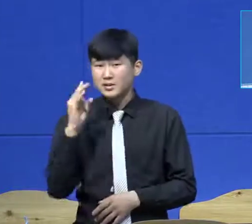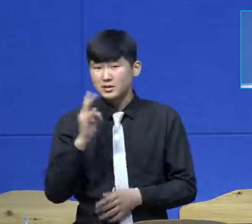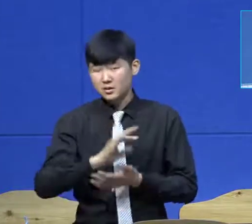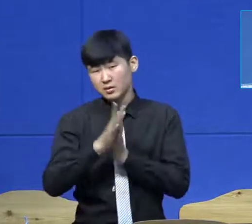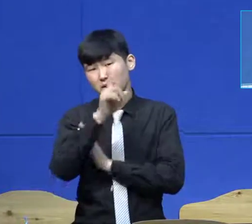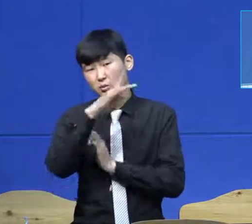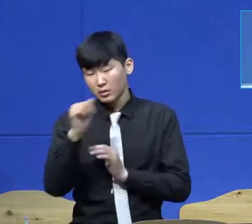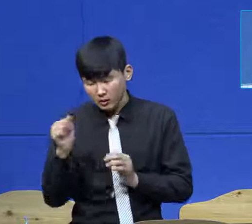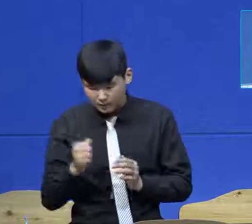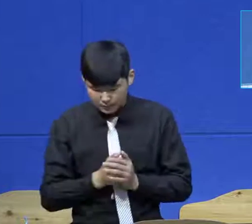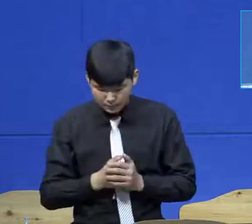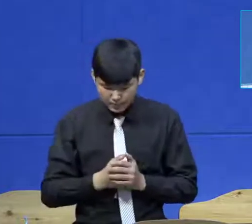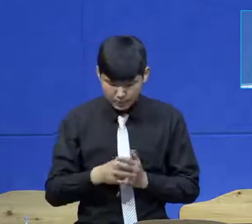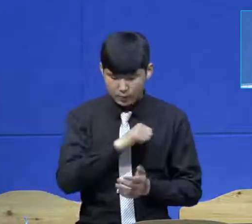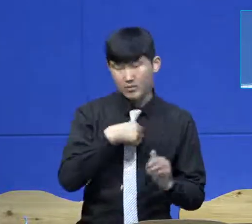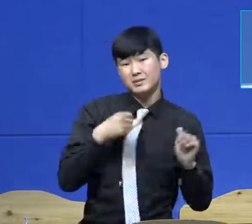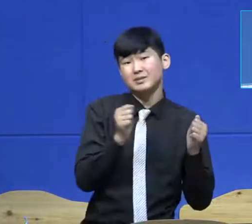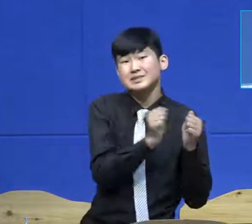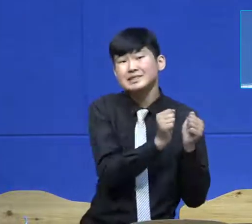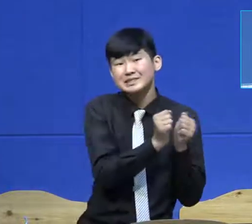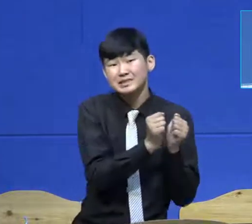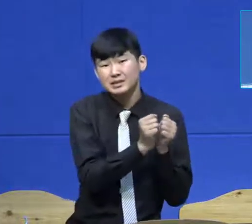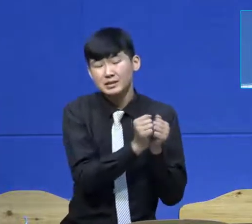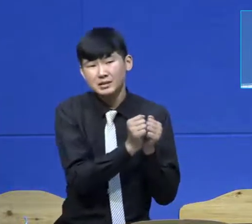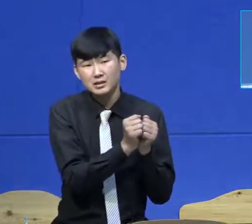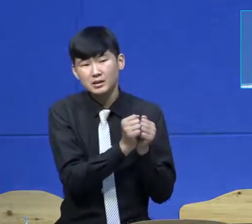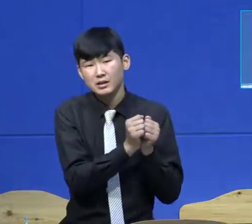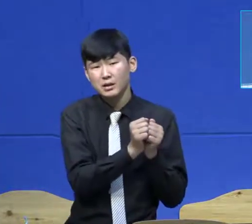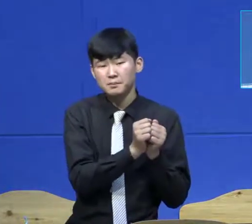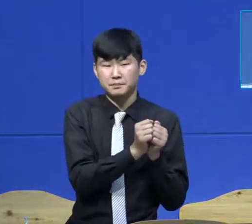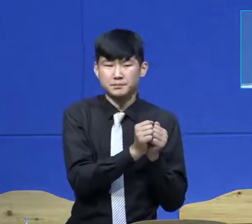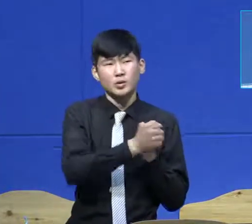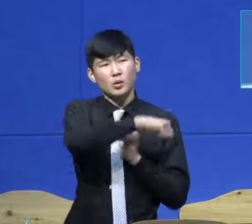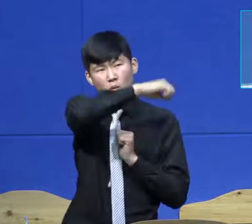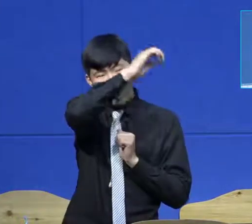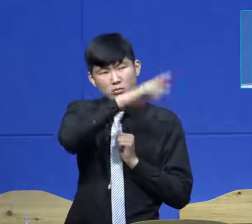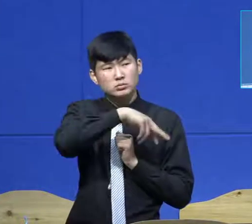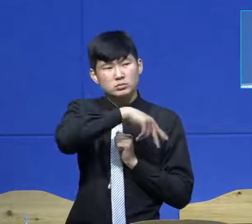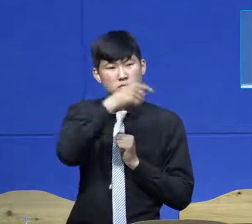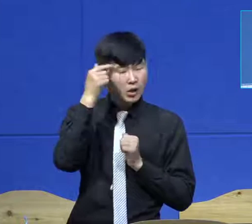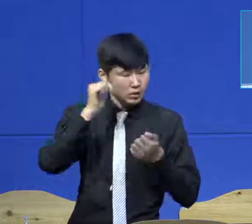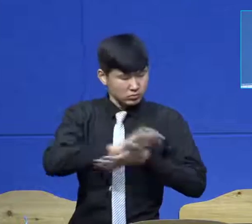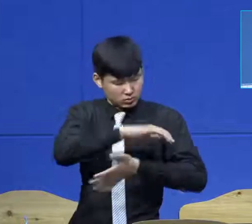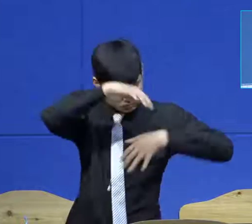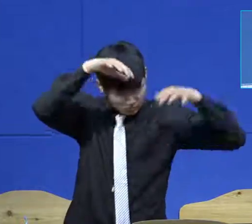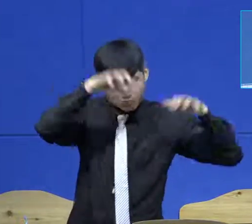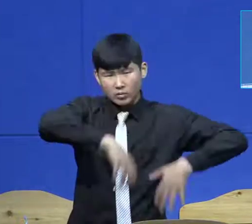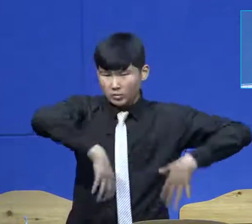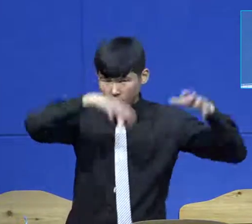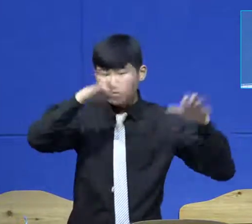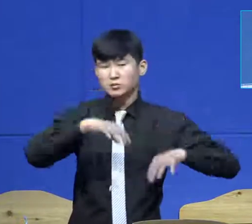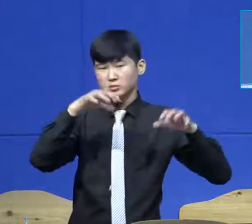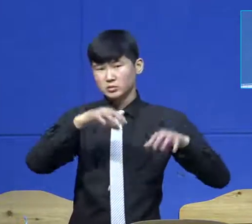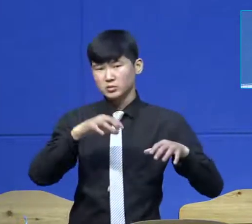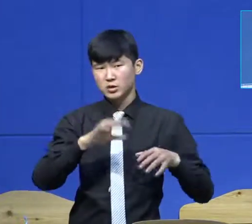удаа өөрийнхөө найзтайгаа уулт явж байсан. Тэгсэн чинь хүчтэй бороо асгарсан. Тэгэд